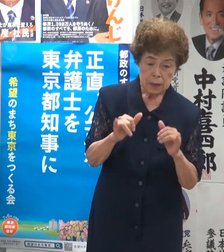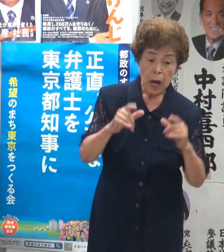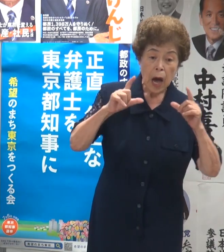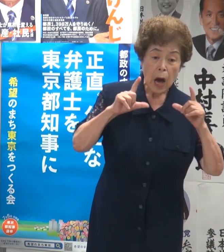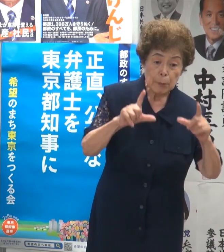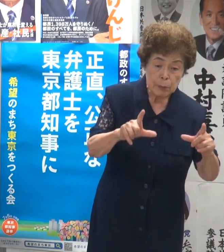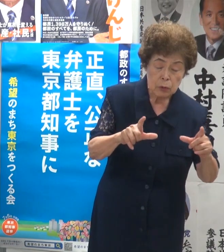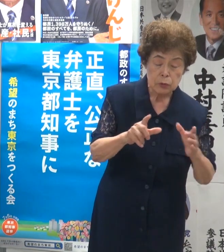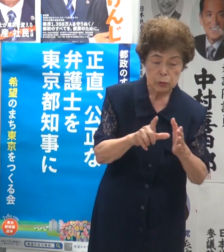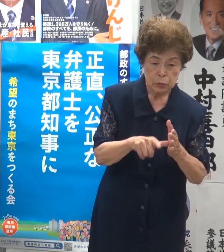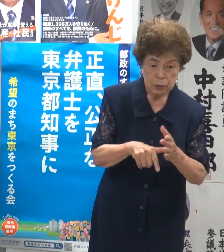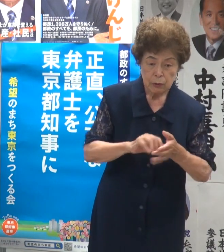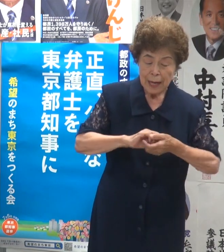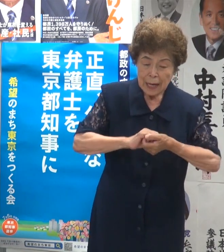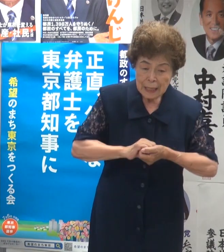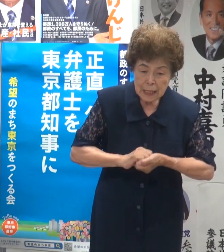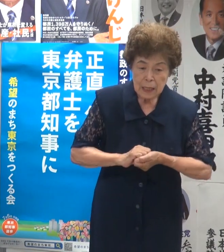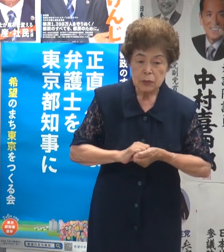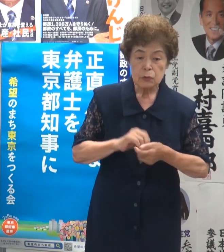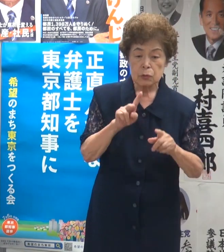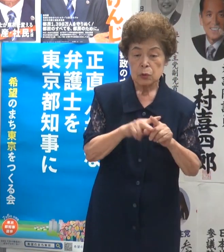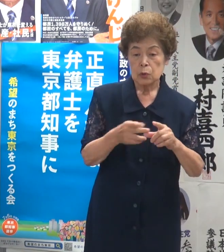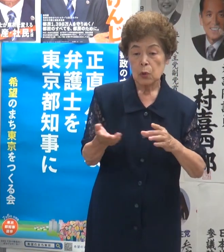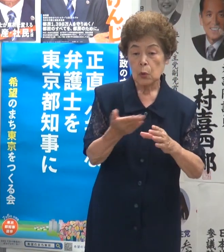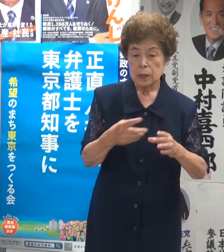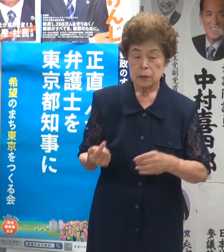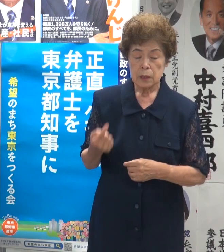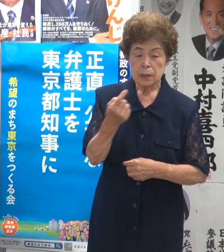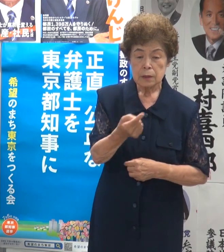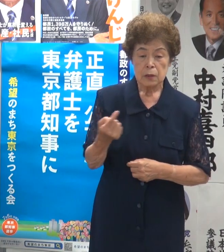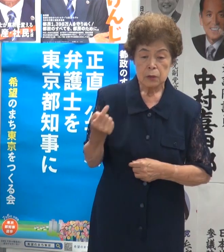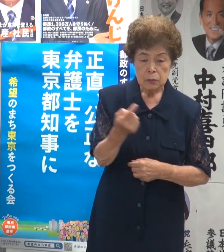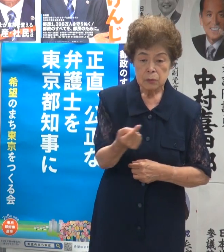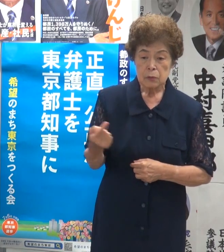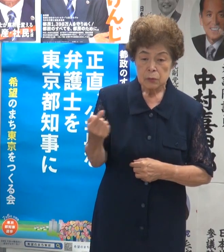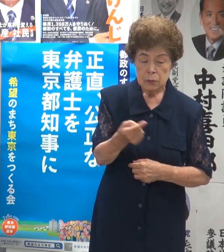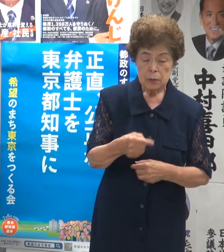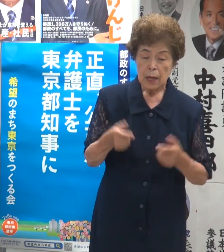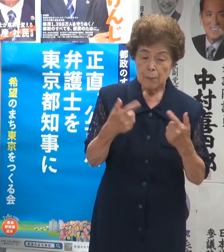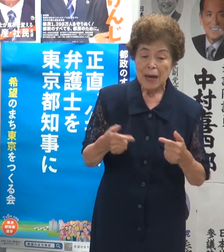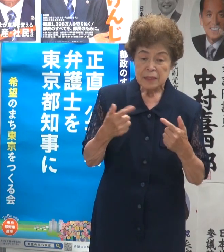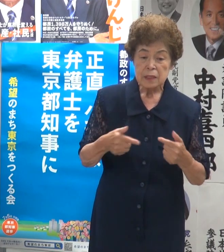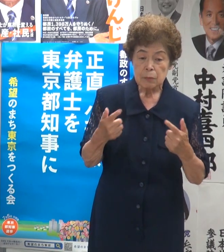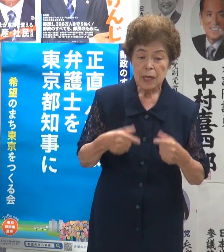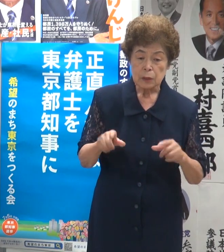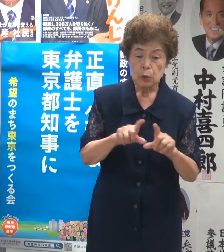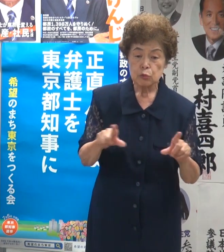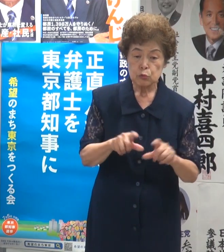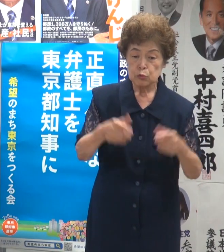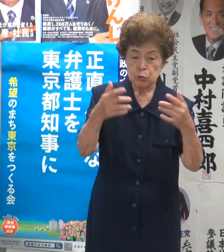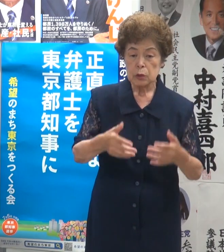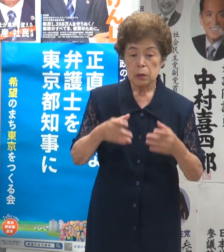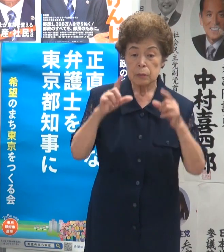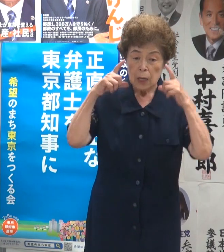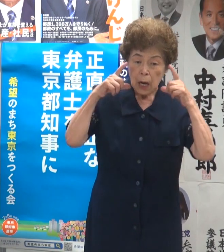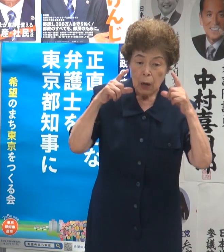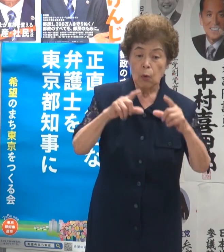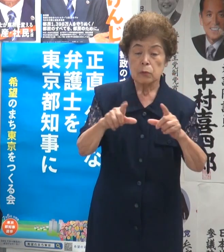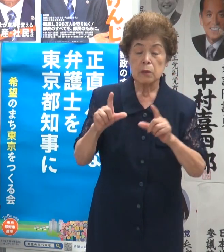するのを会見をやって、それは毎日のように地上波で流れてるんですね。だ